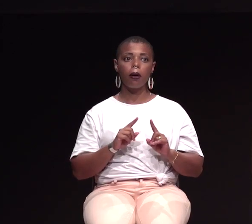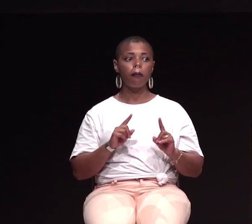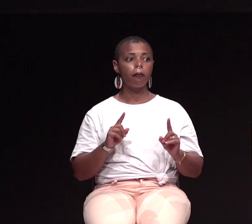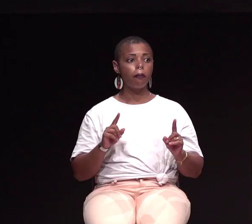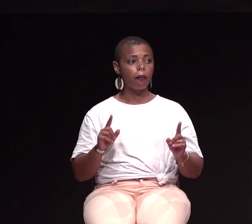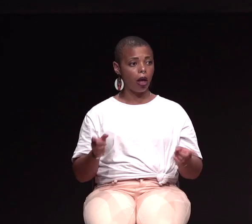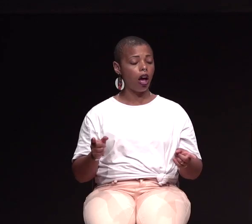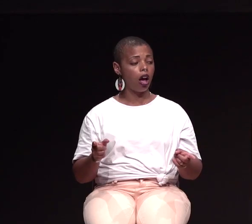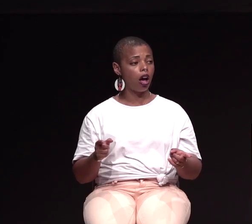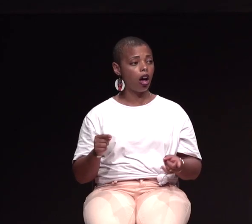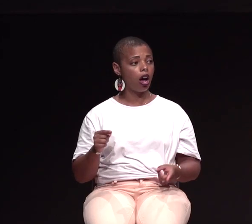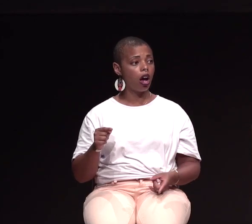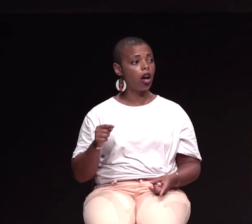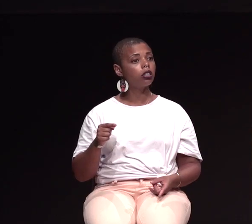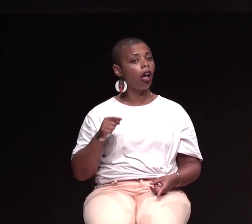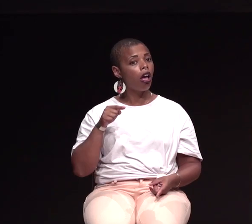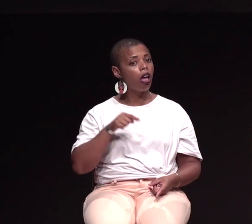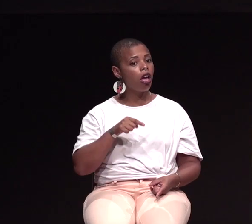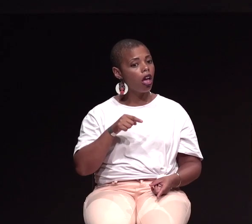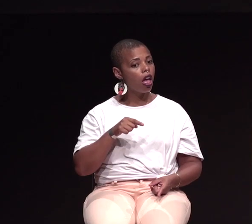são